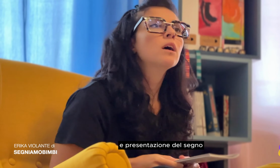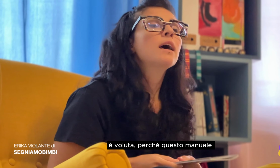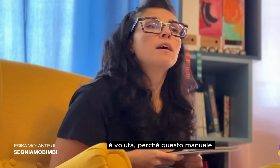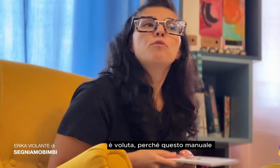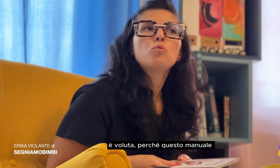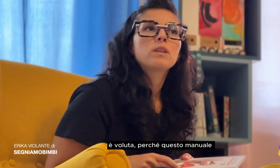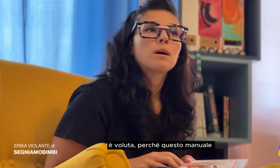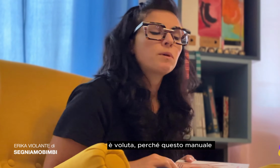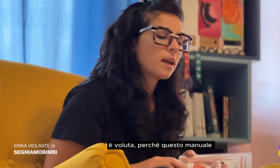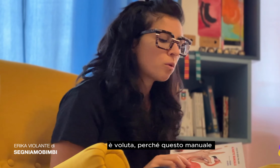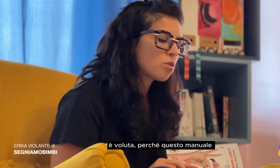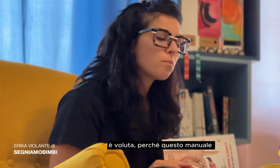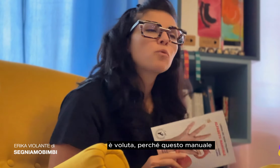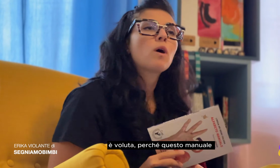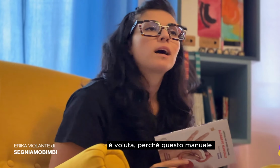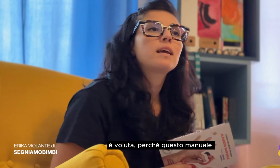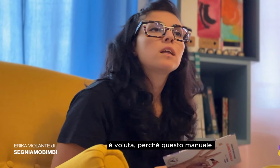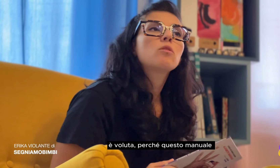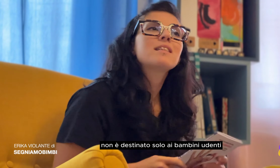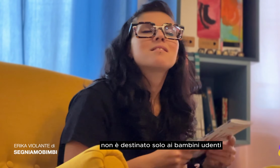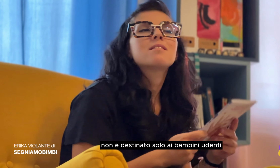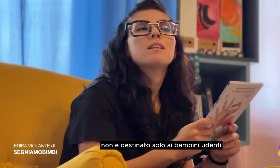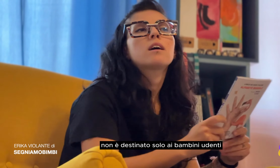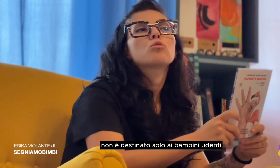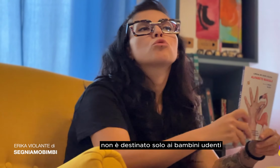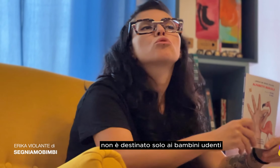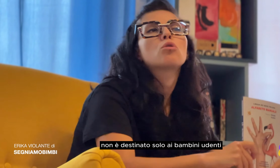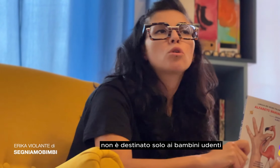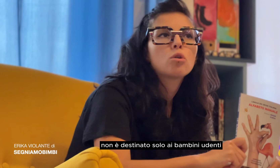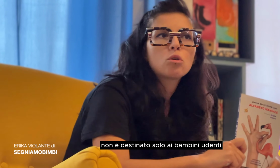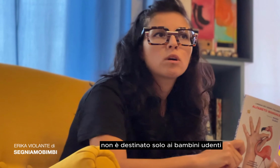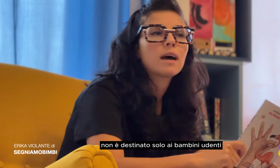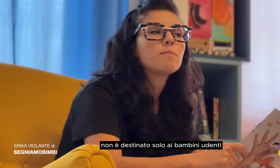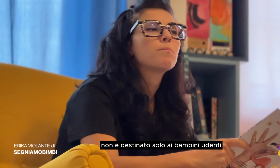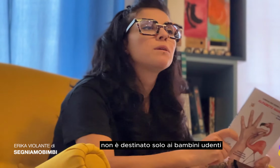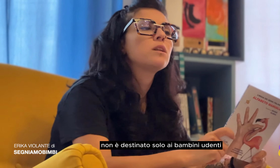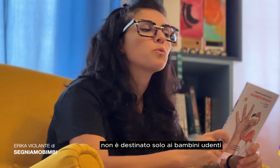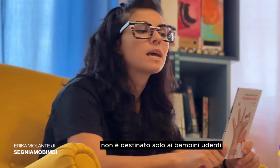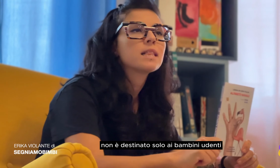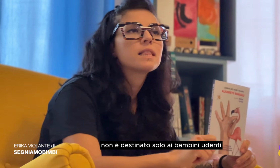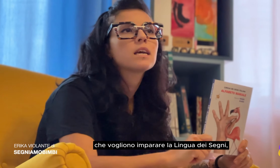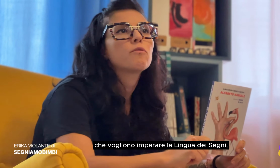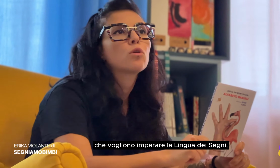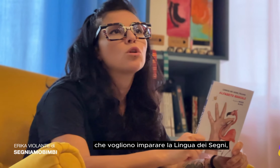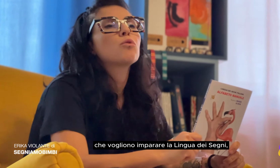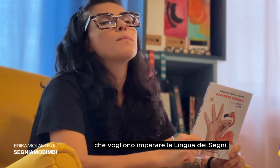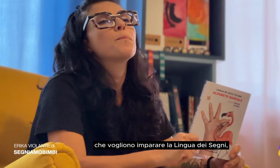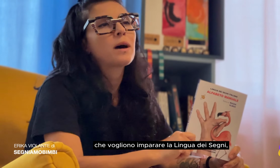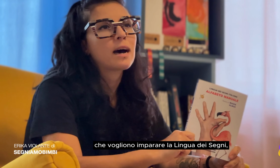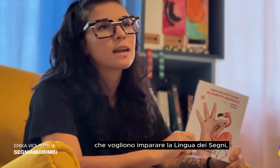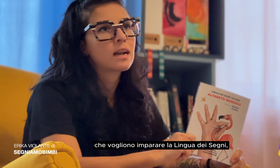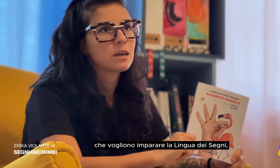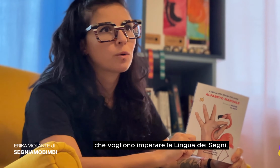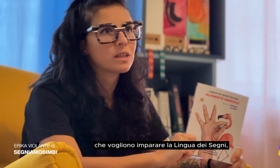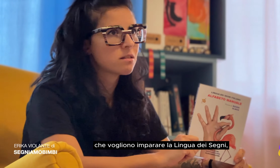è voluta perché questo manuale non è destinato solo ai bambini udenti che vogliono imparare la lingua dei